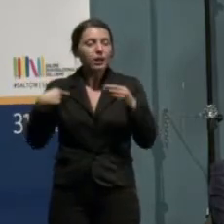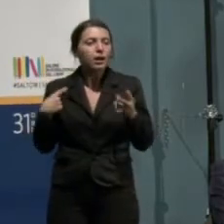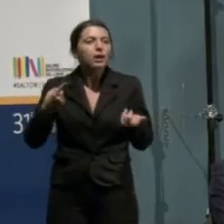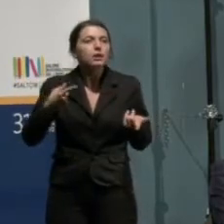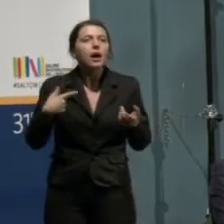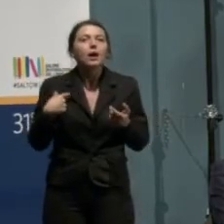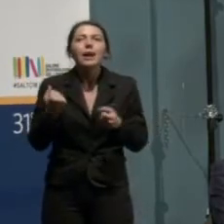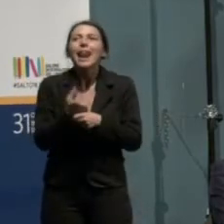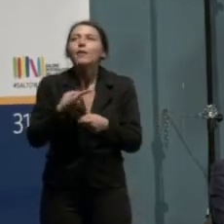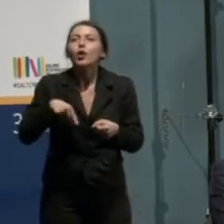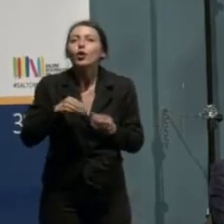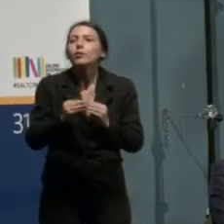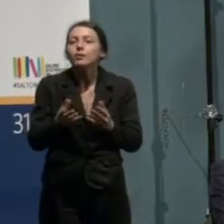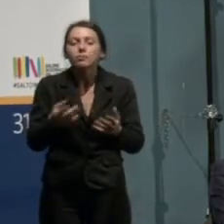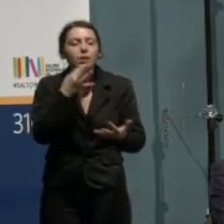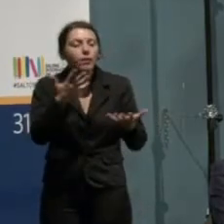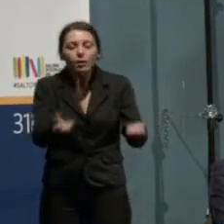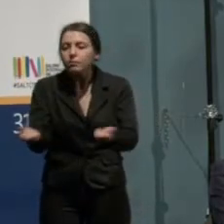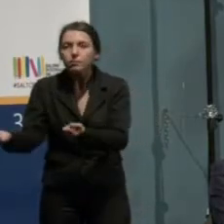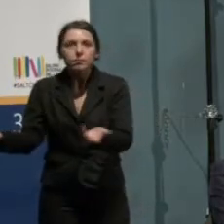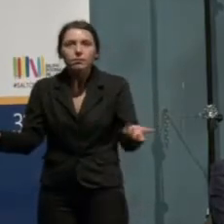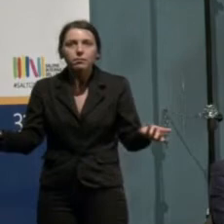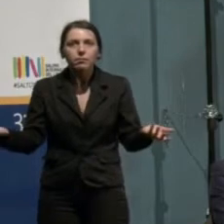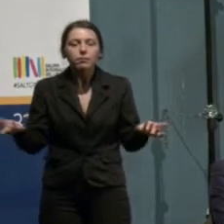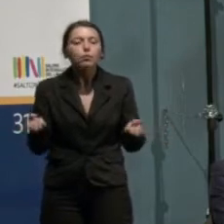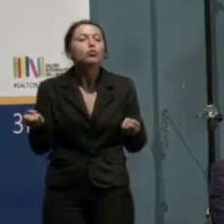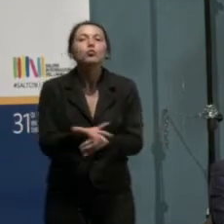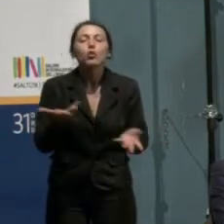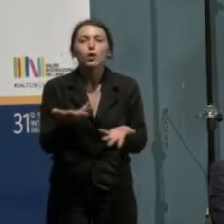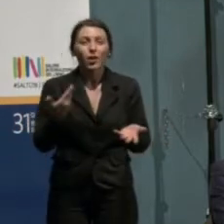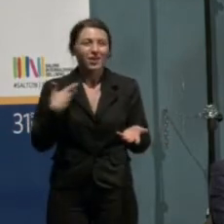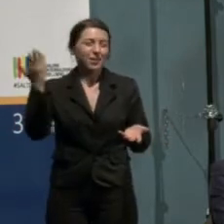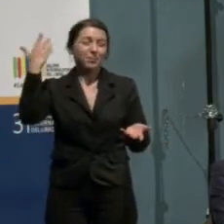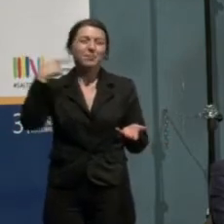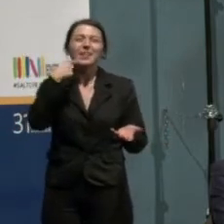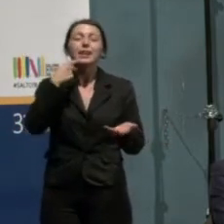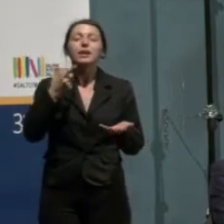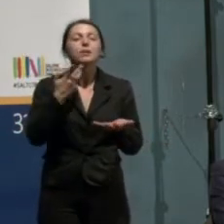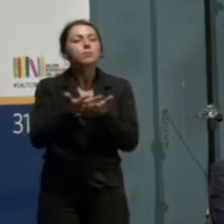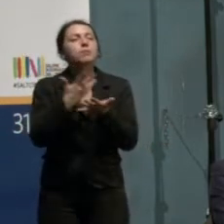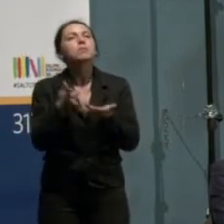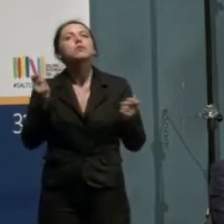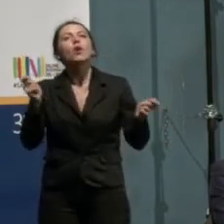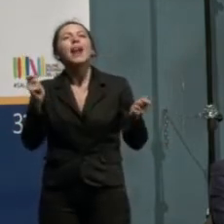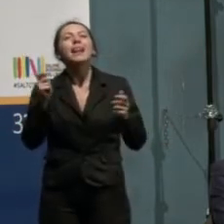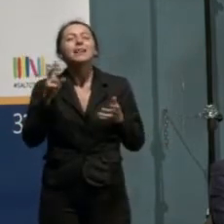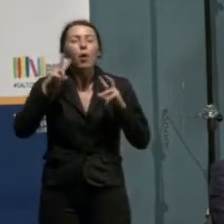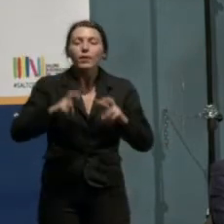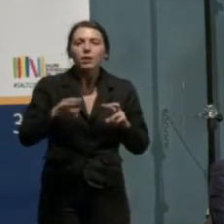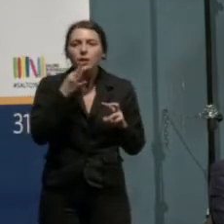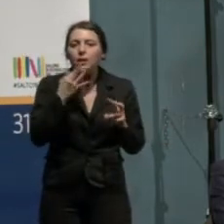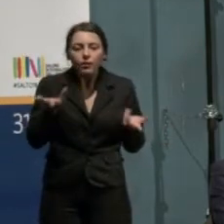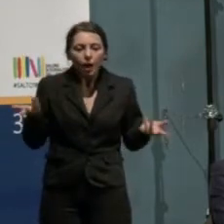mestiere i fatti c'è la peppe d'avanzo che quando parlava di giornalismo investigativo diceva giornalismo non è altro che i